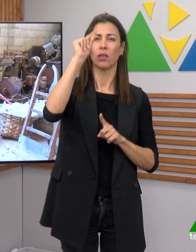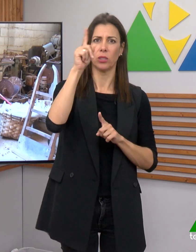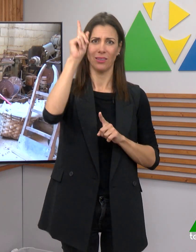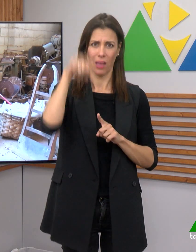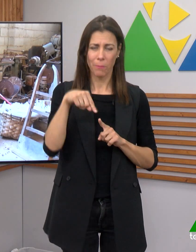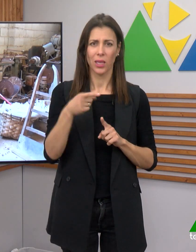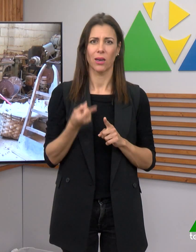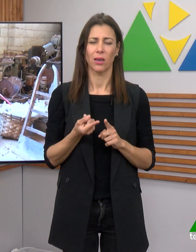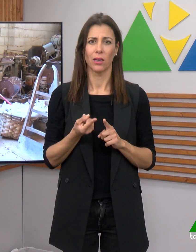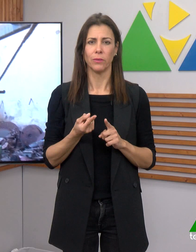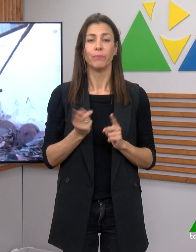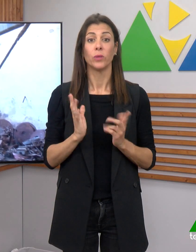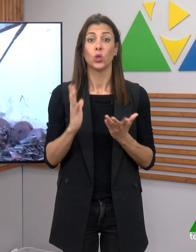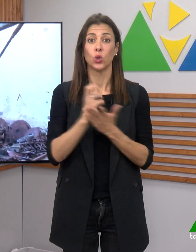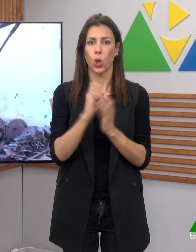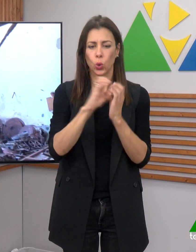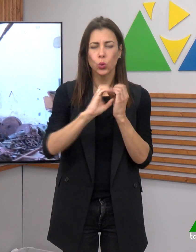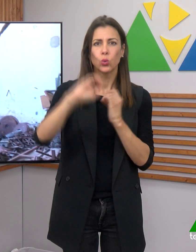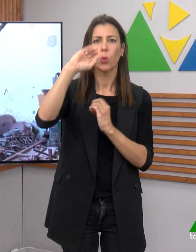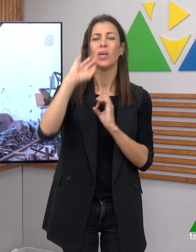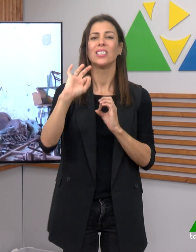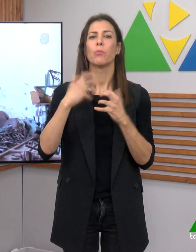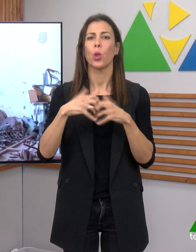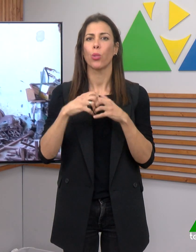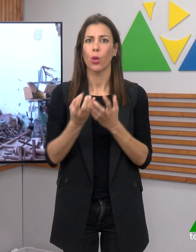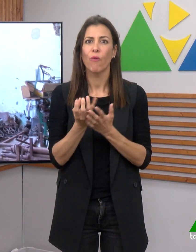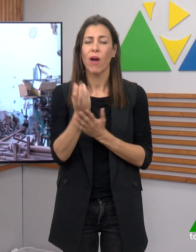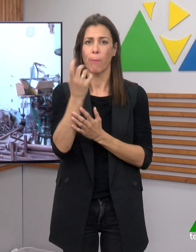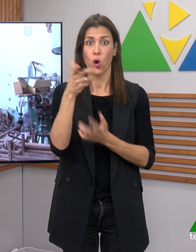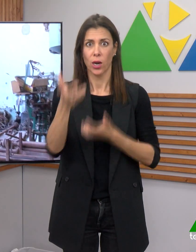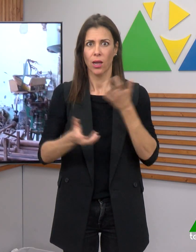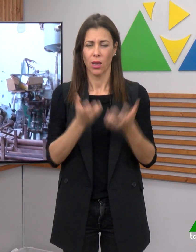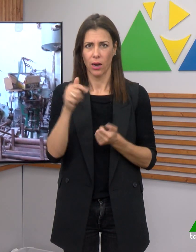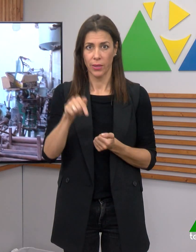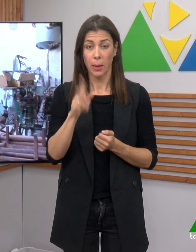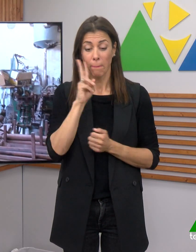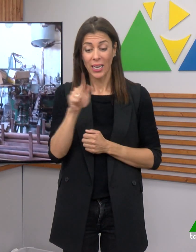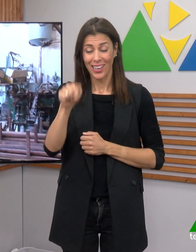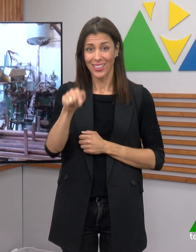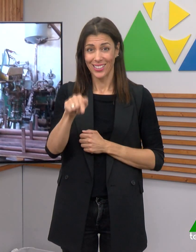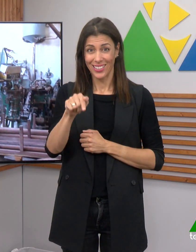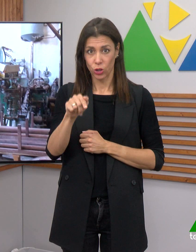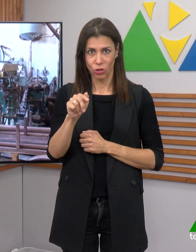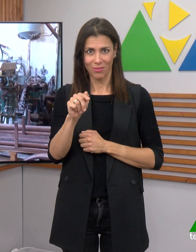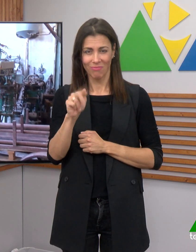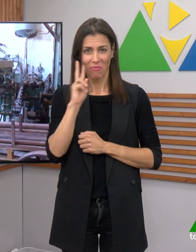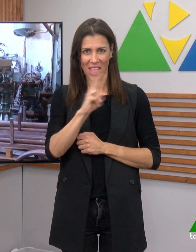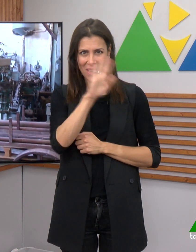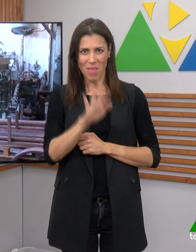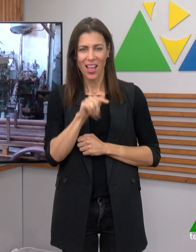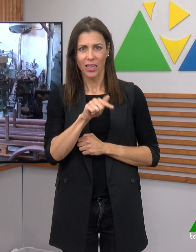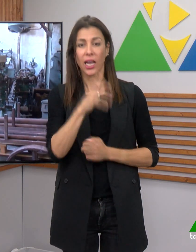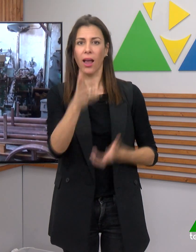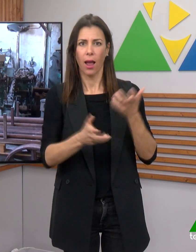altas... todos los tubos de producción de vapor de las calderas. Esto es una caldera, ¿no? Aquí se ve millones de piezas.